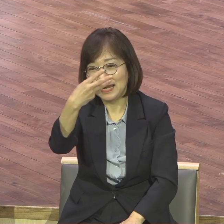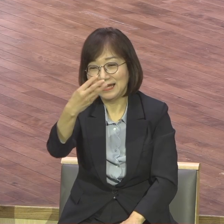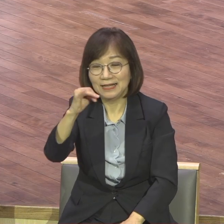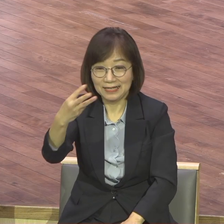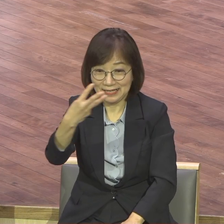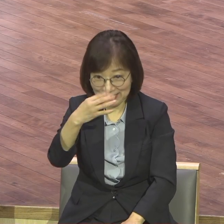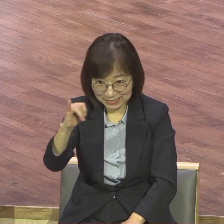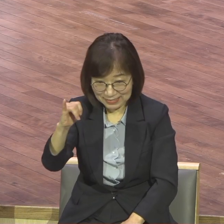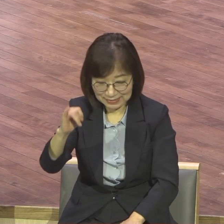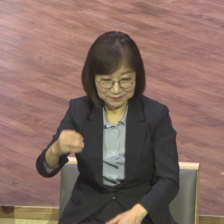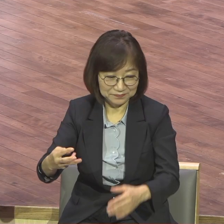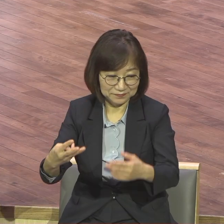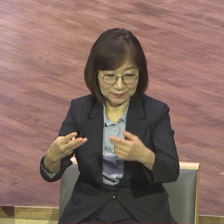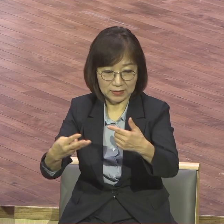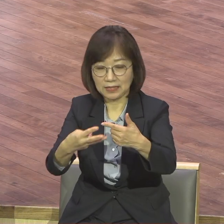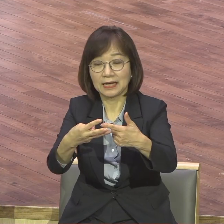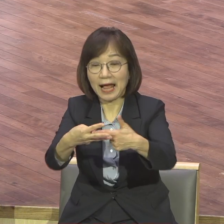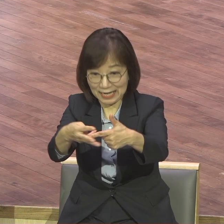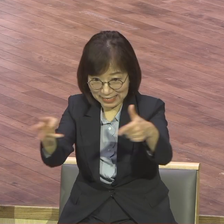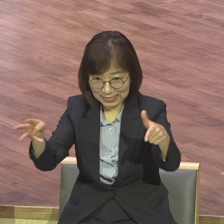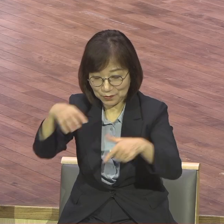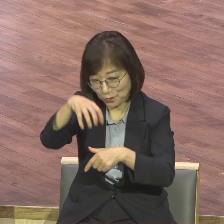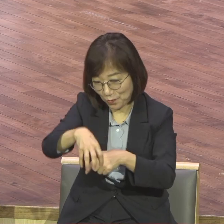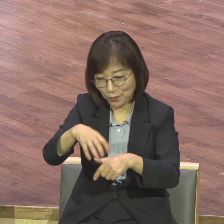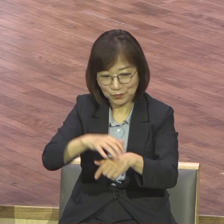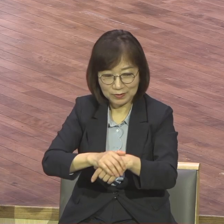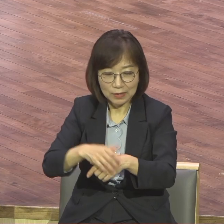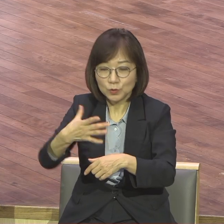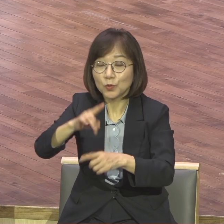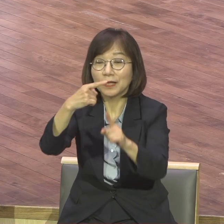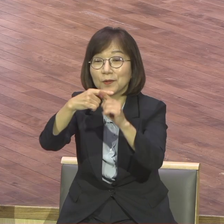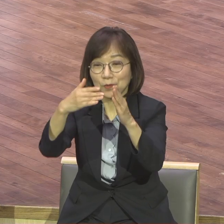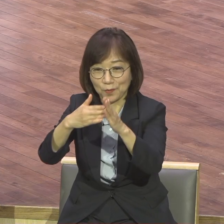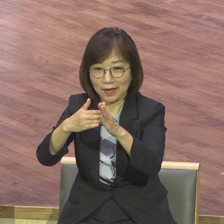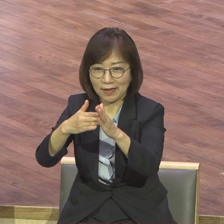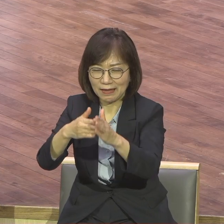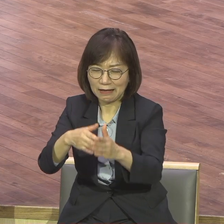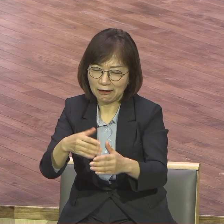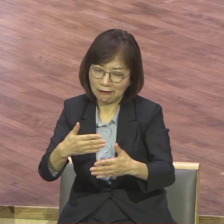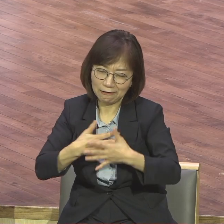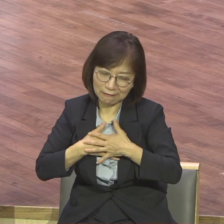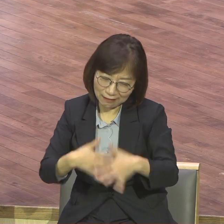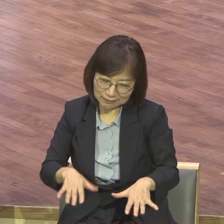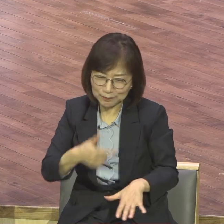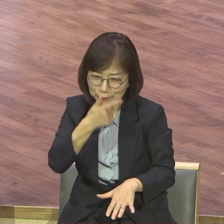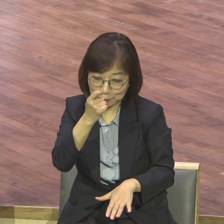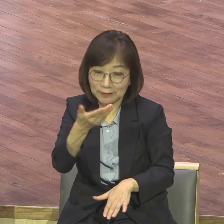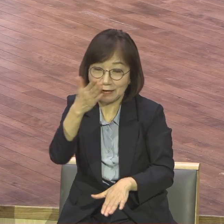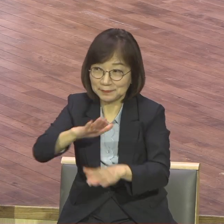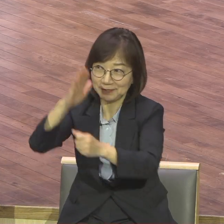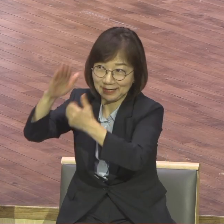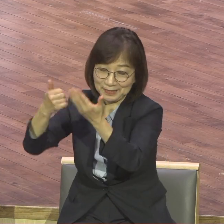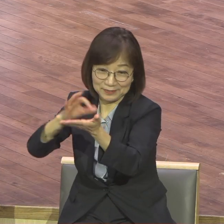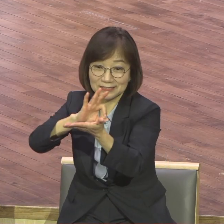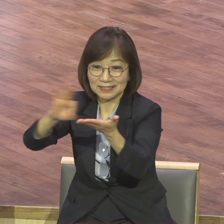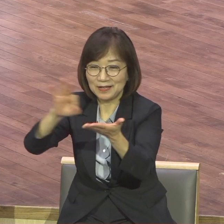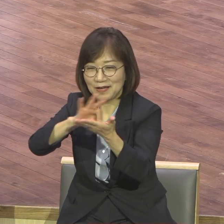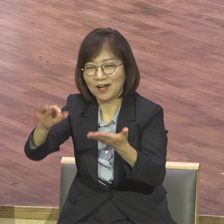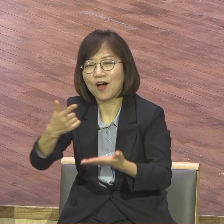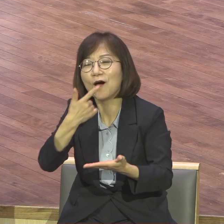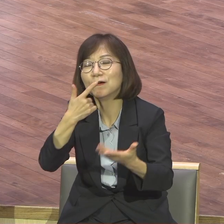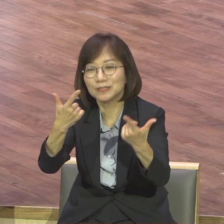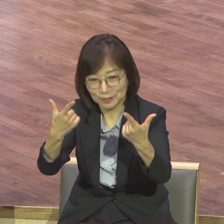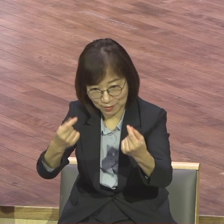세계 복음화에 초석이 됐잖아요. 여러분들도 이 적은 게 뭐 장난하는 겁니까? 뭐 말장난합니까 지금? 뭐 착각합니까?